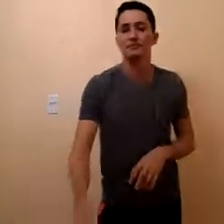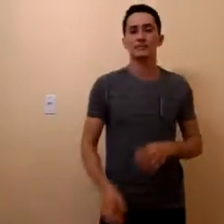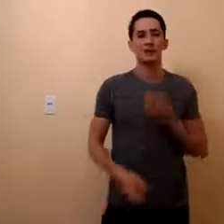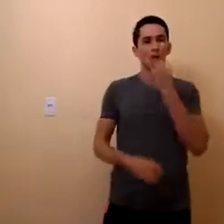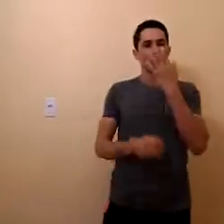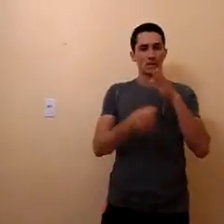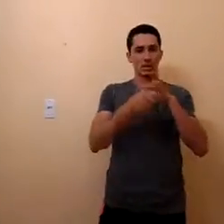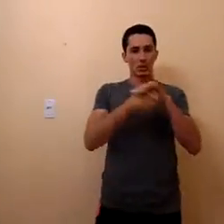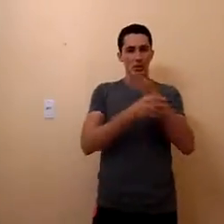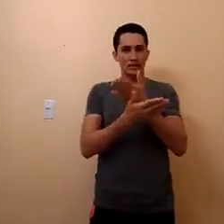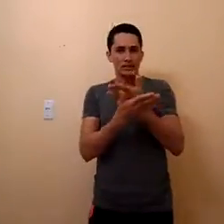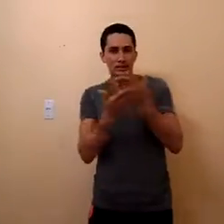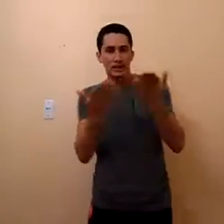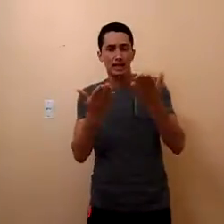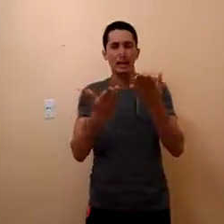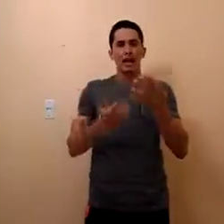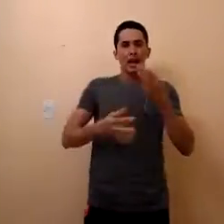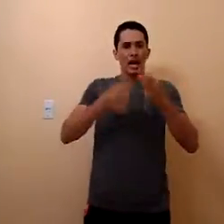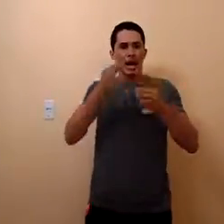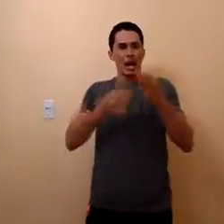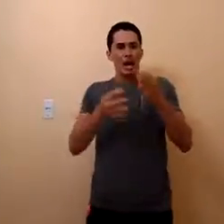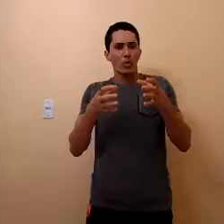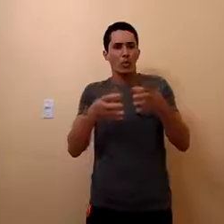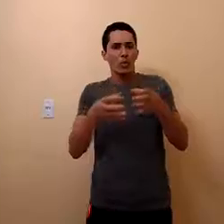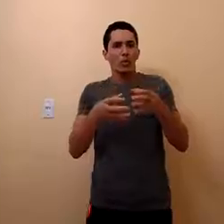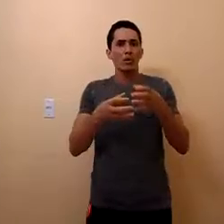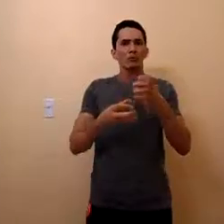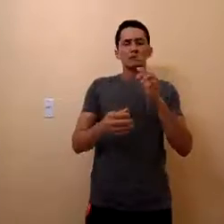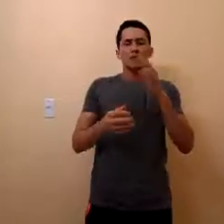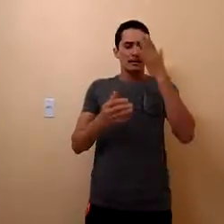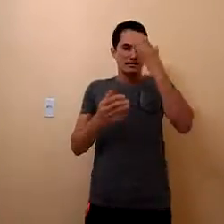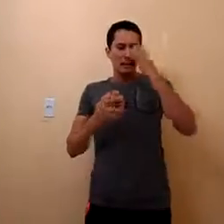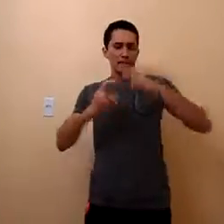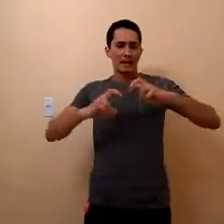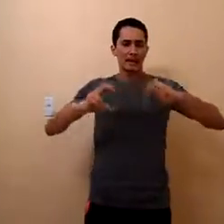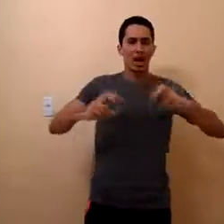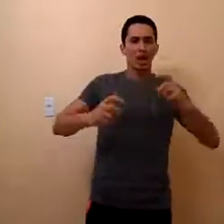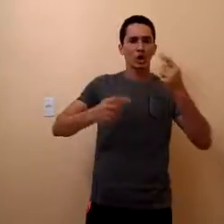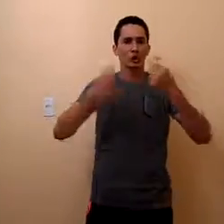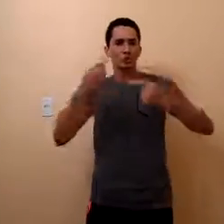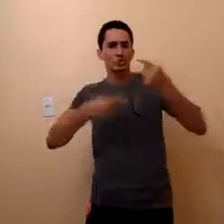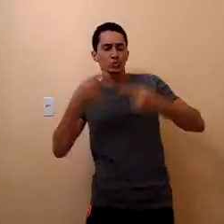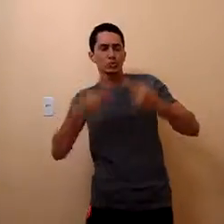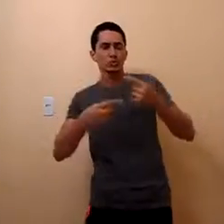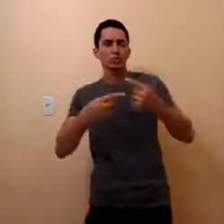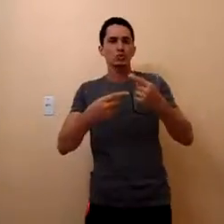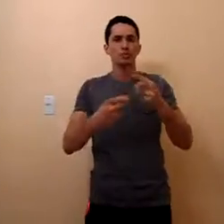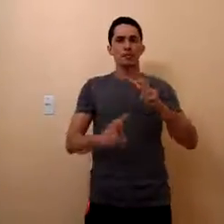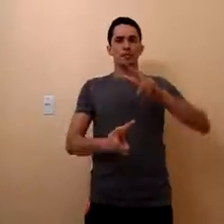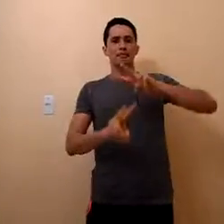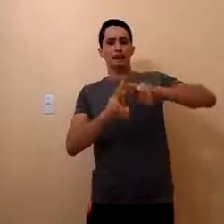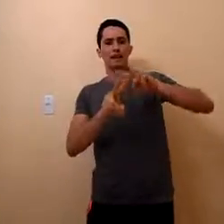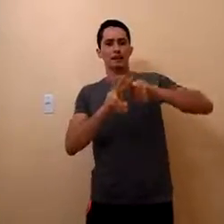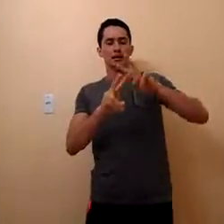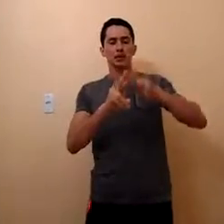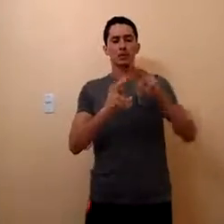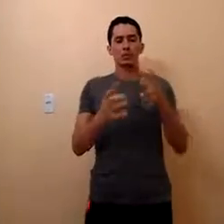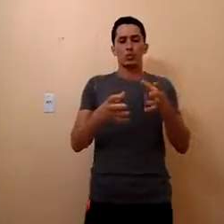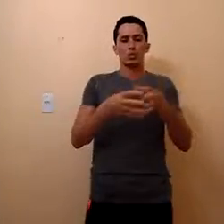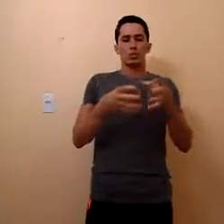noite. Boa noite. O Supremo decide em que condições o plenário julgará recursos de um condenado por uma das turmas. Só quando a condenação